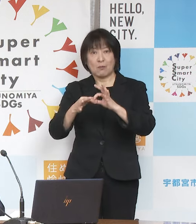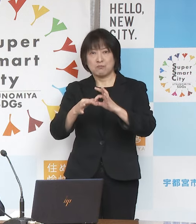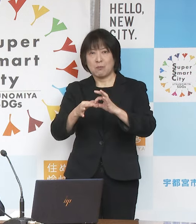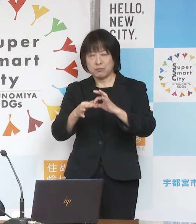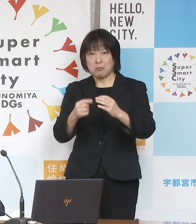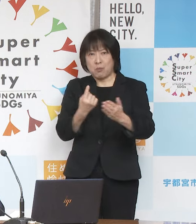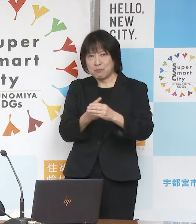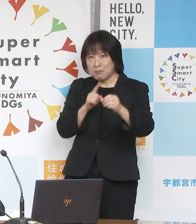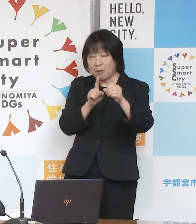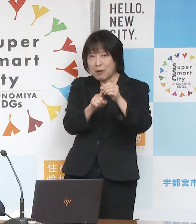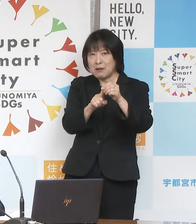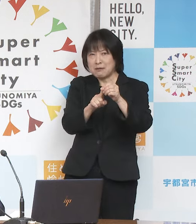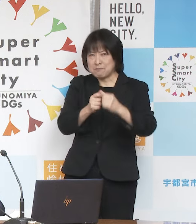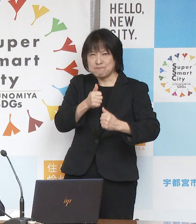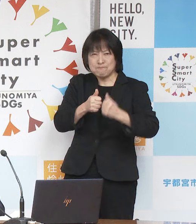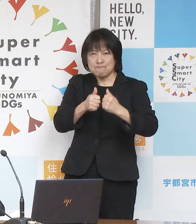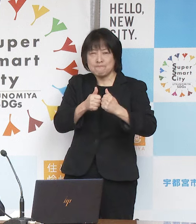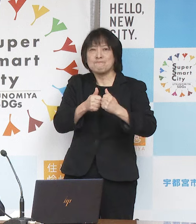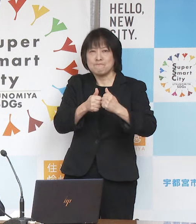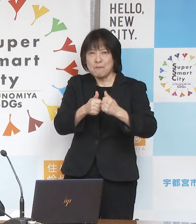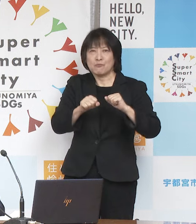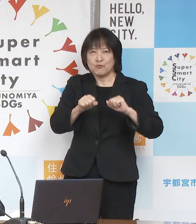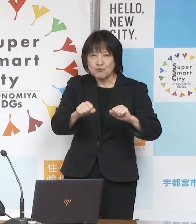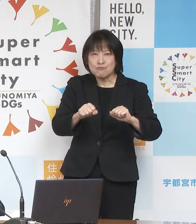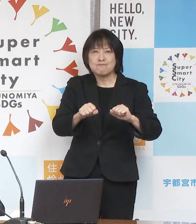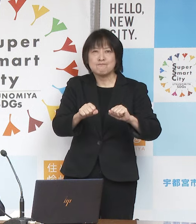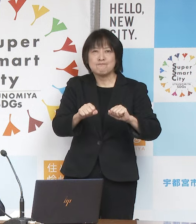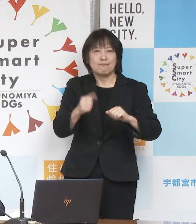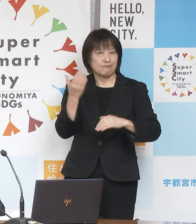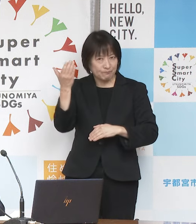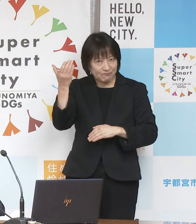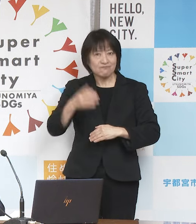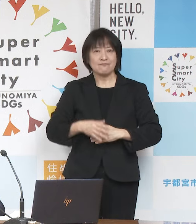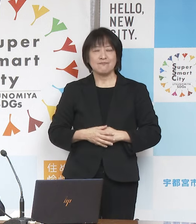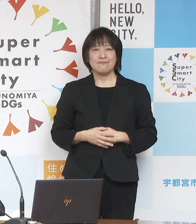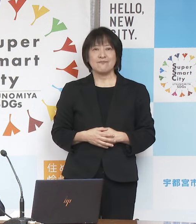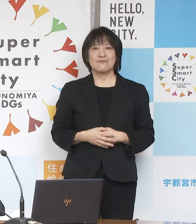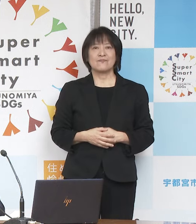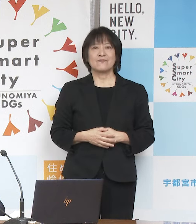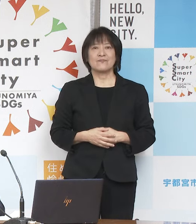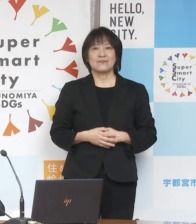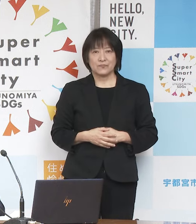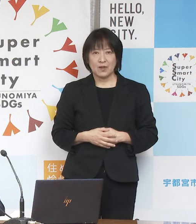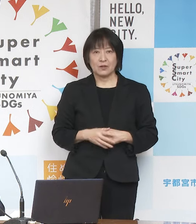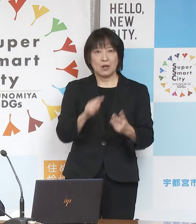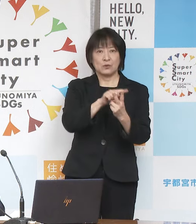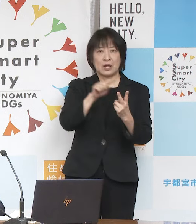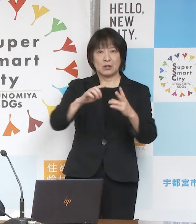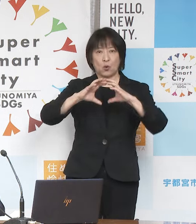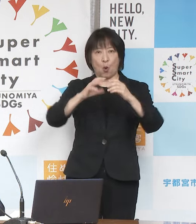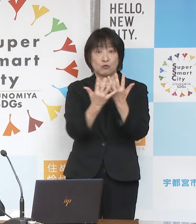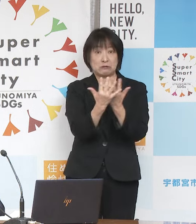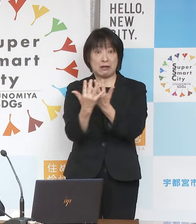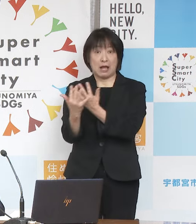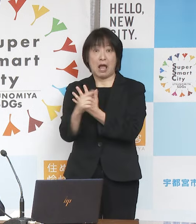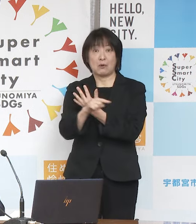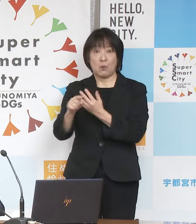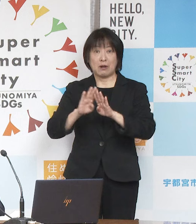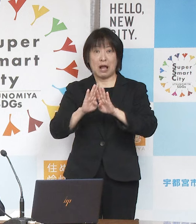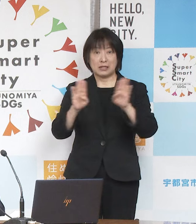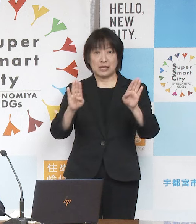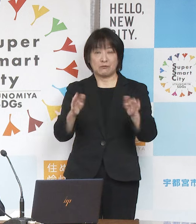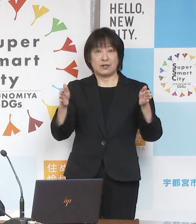た私立な戦いが繰り広げられますこれらこれらの2つの国際大会を開催